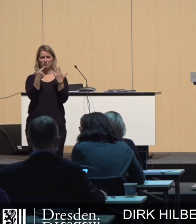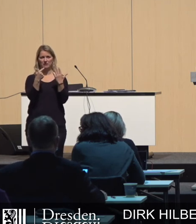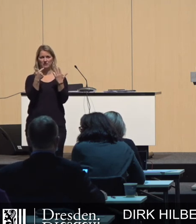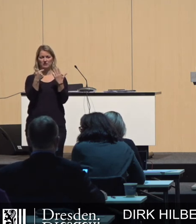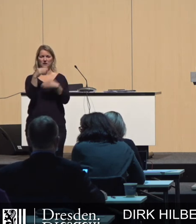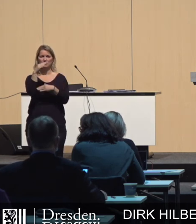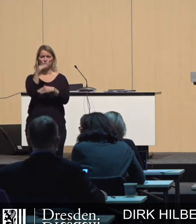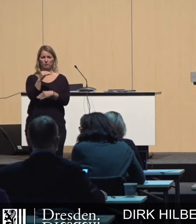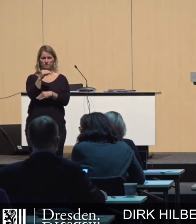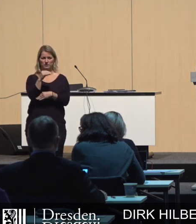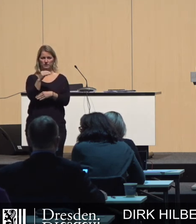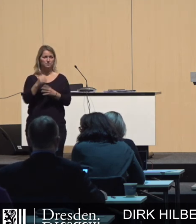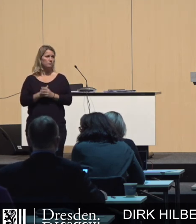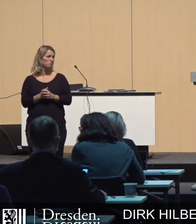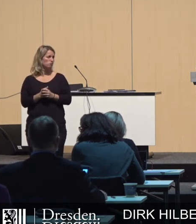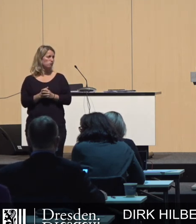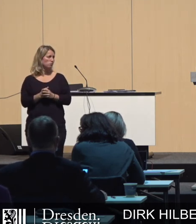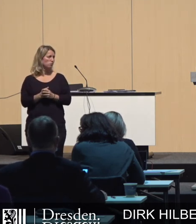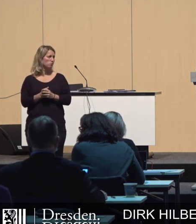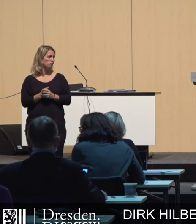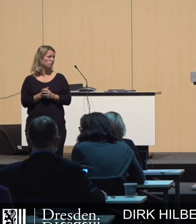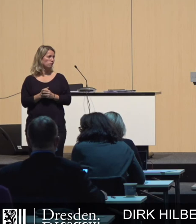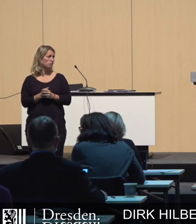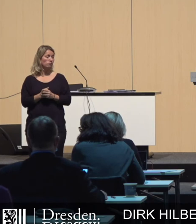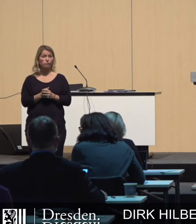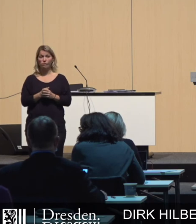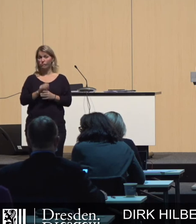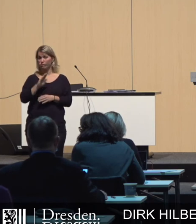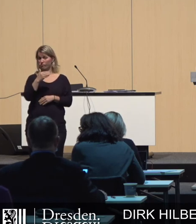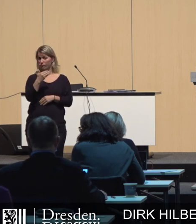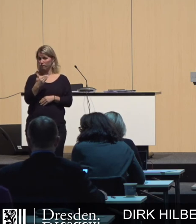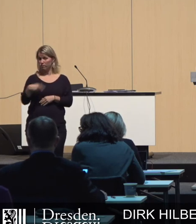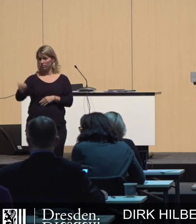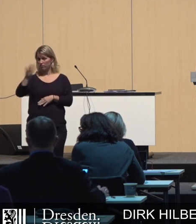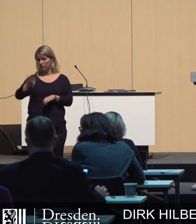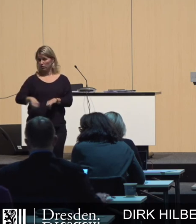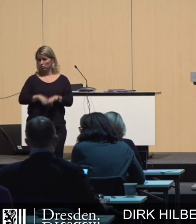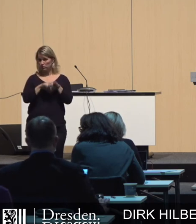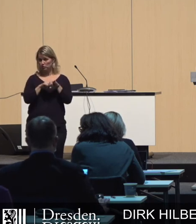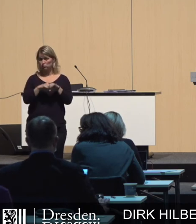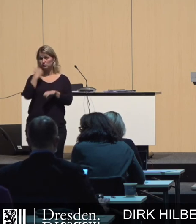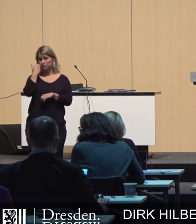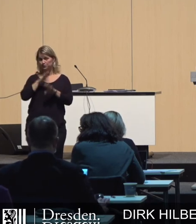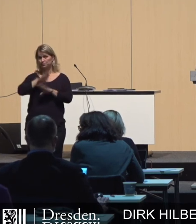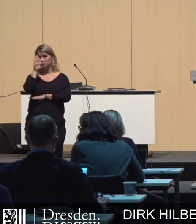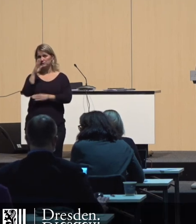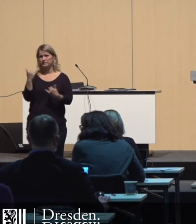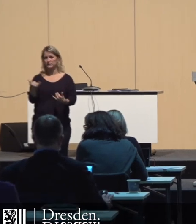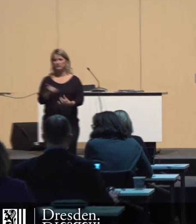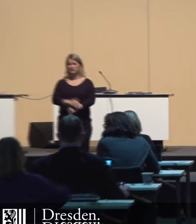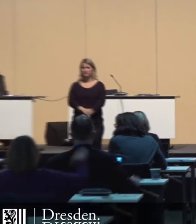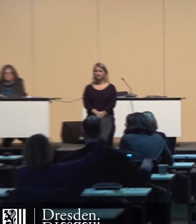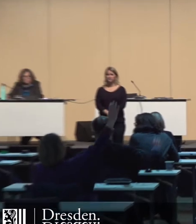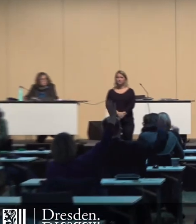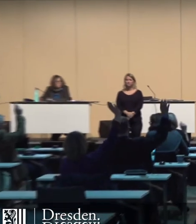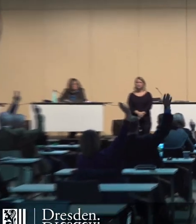betreffend. Und da, wer dieses unterstützen möchte, den bitte ich jetzt um das